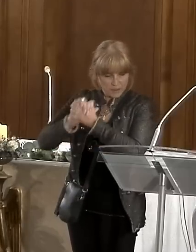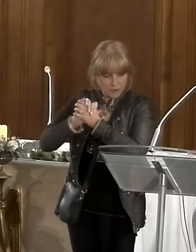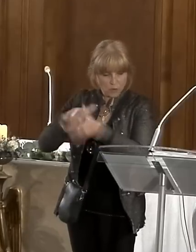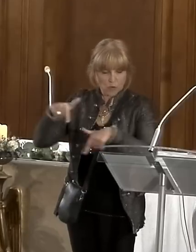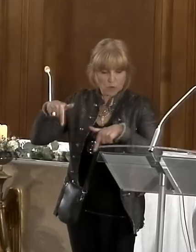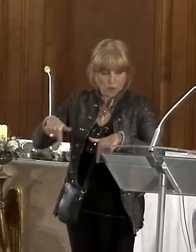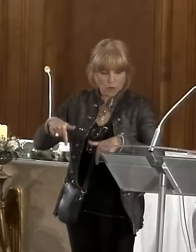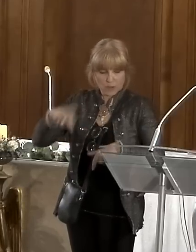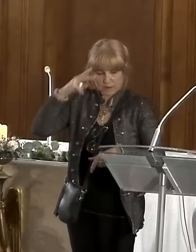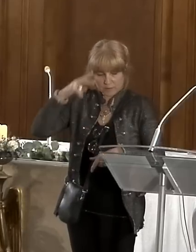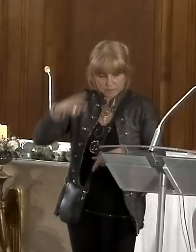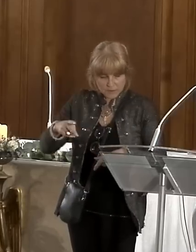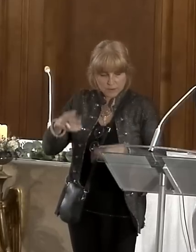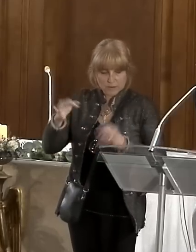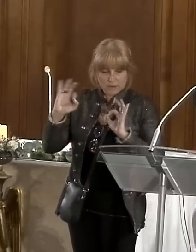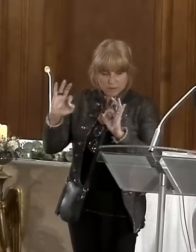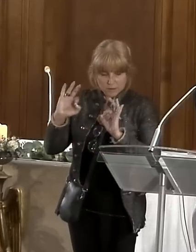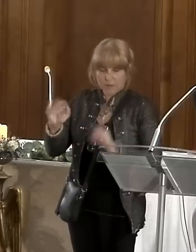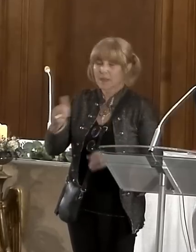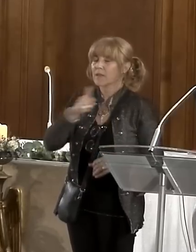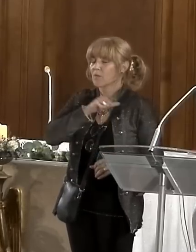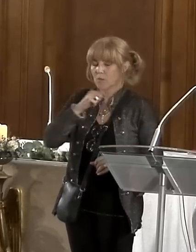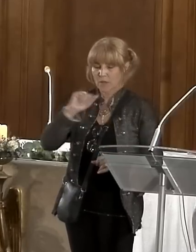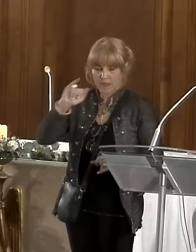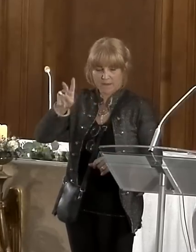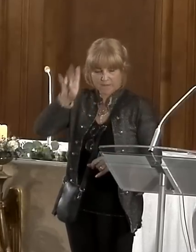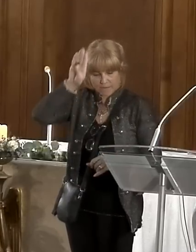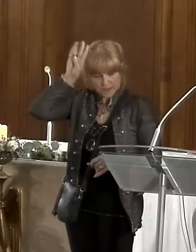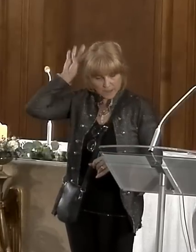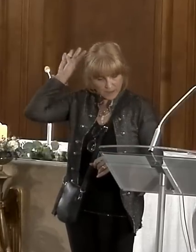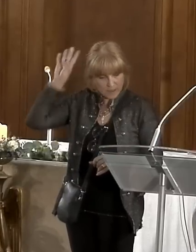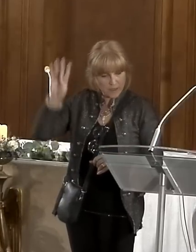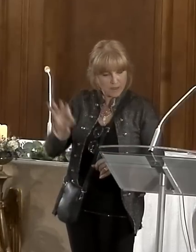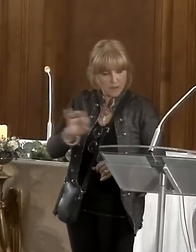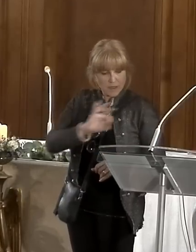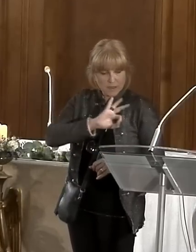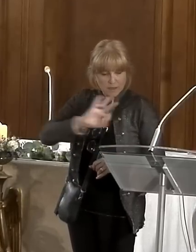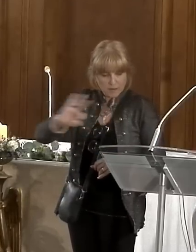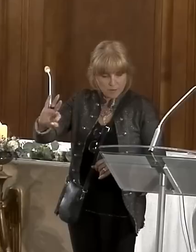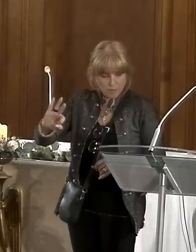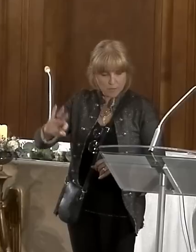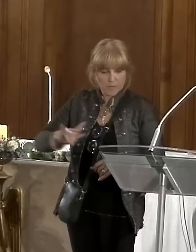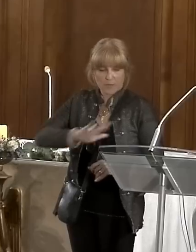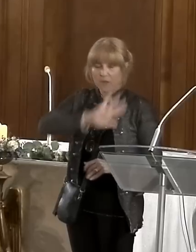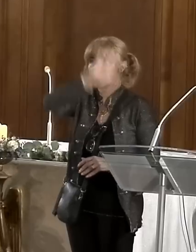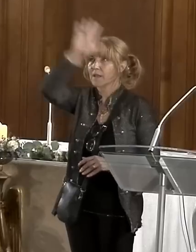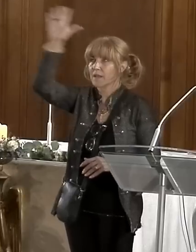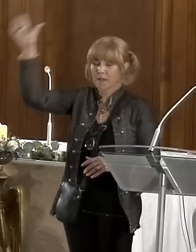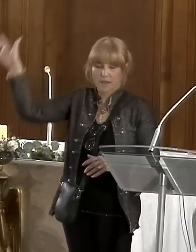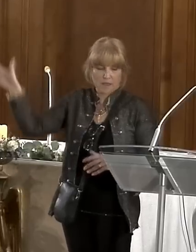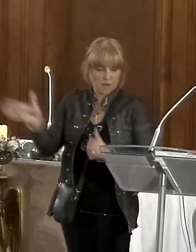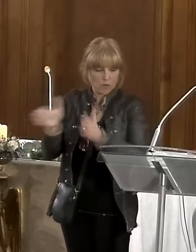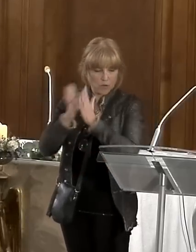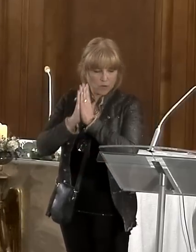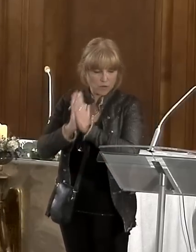hoy en particular por Eduardo y Fernando que reciban el premio del cielo oremos